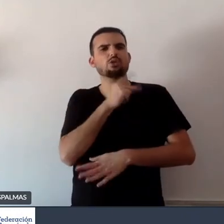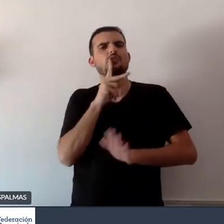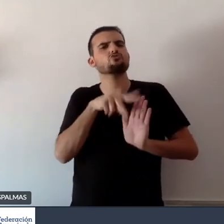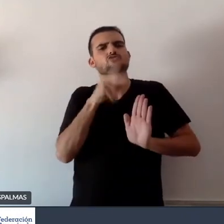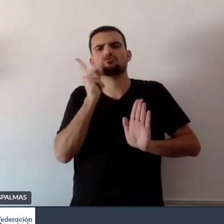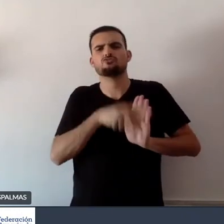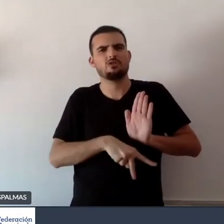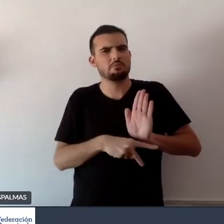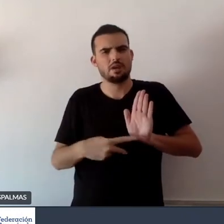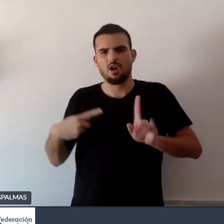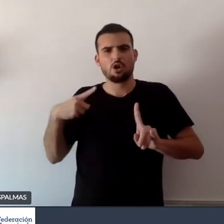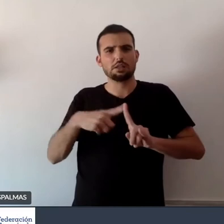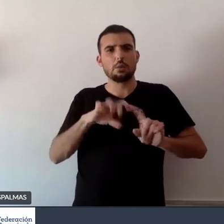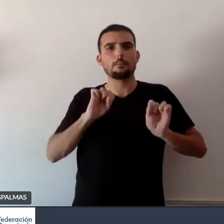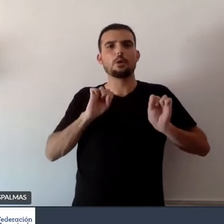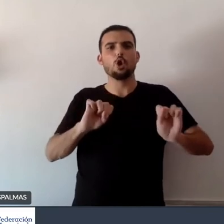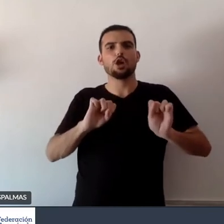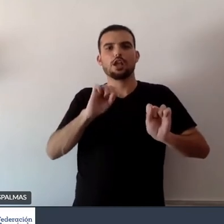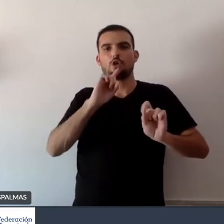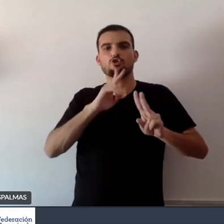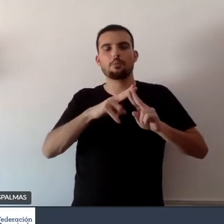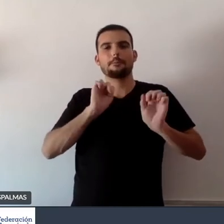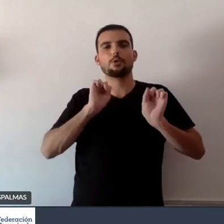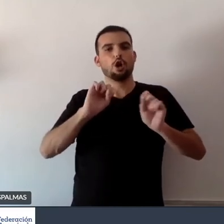¿cuál es la norma del bloqueo posterior?